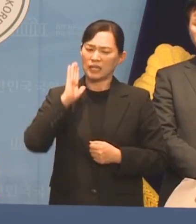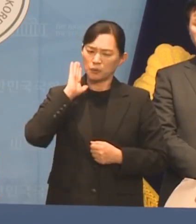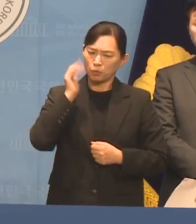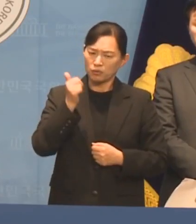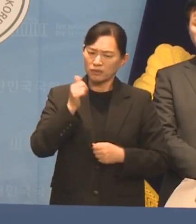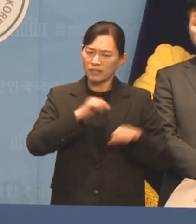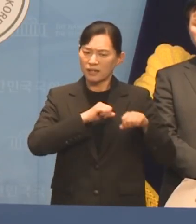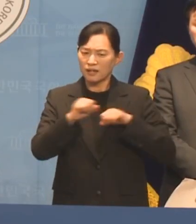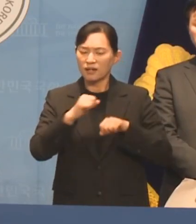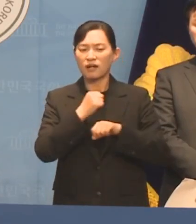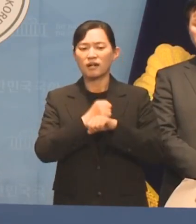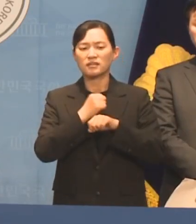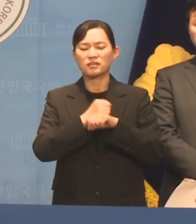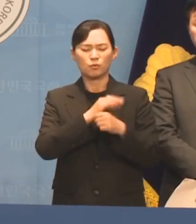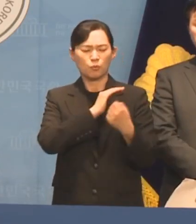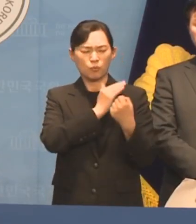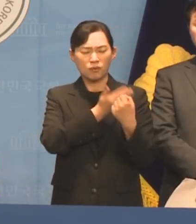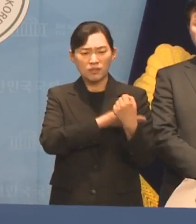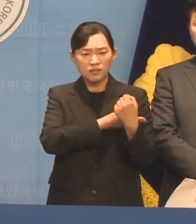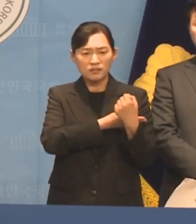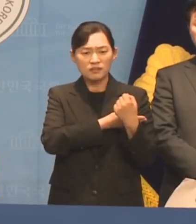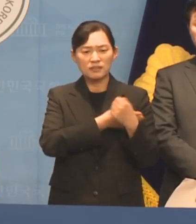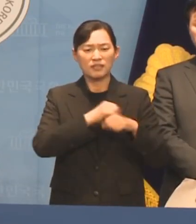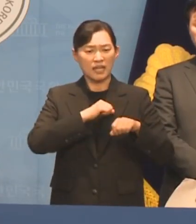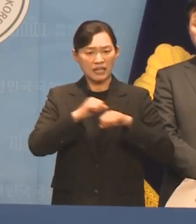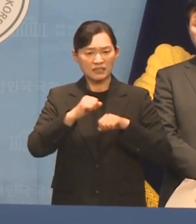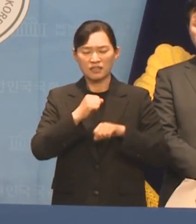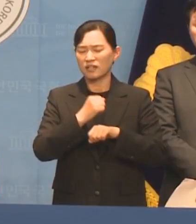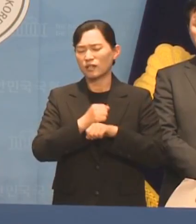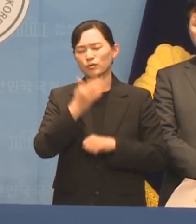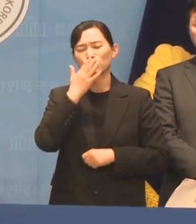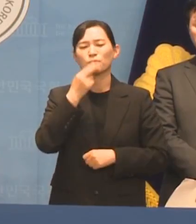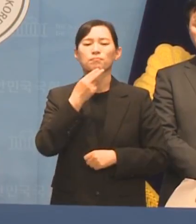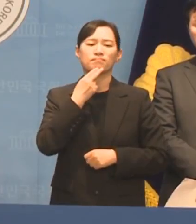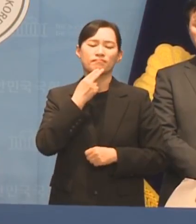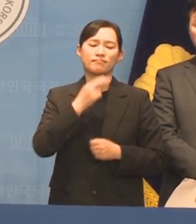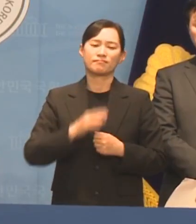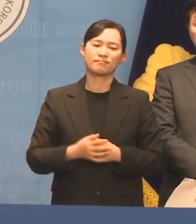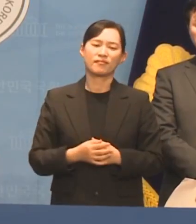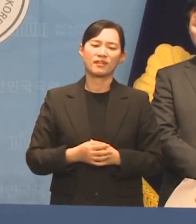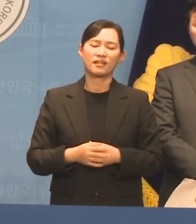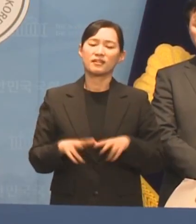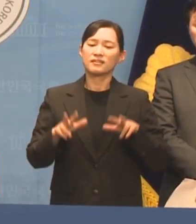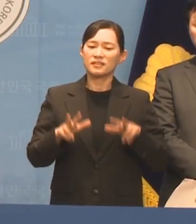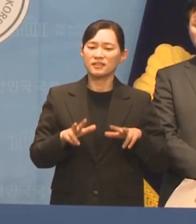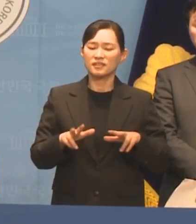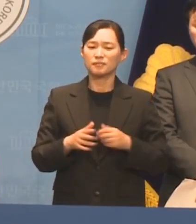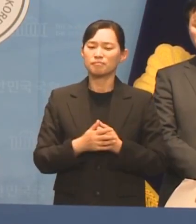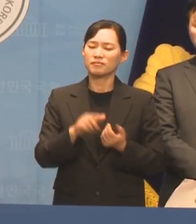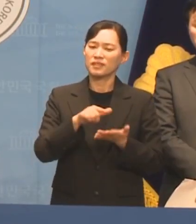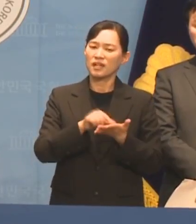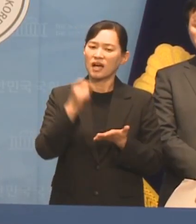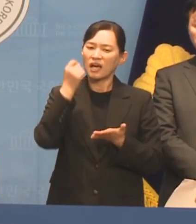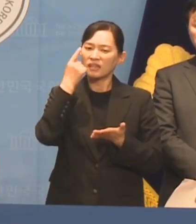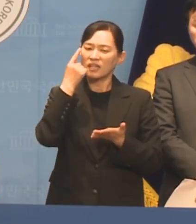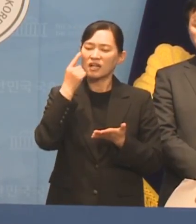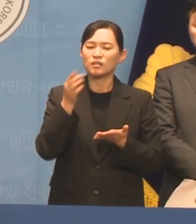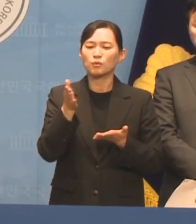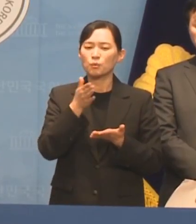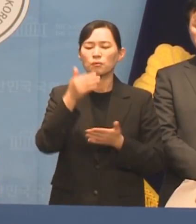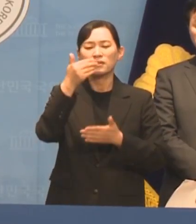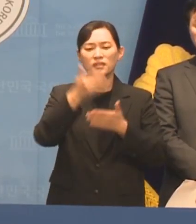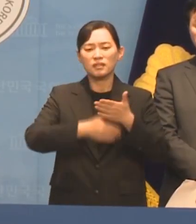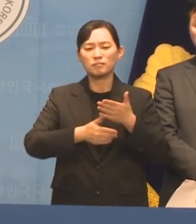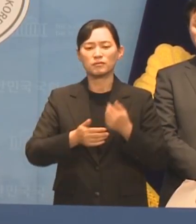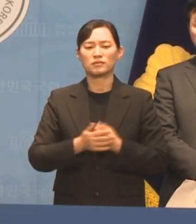대통령이 행사하는 그런 권한은 행사를 할 수가 없습니다. 지금 약 한 달여 정도